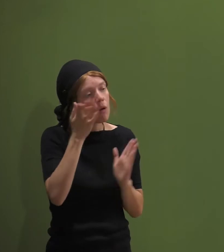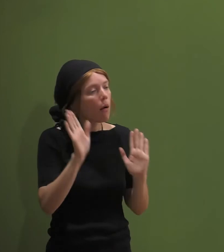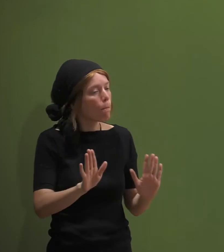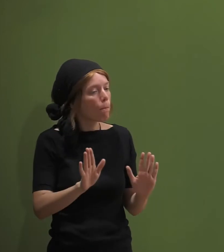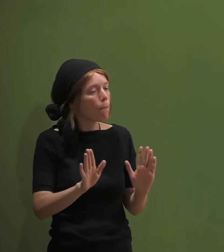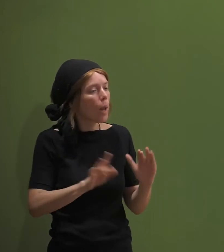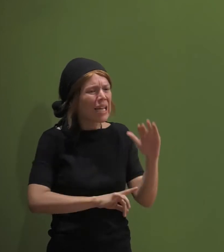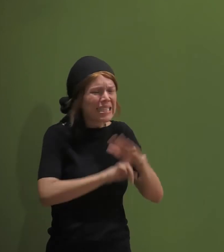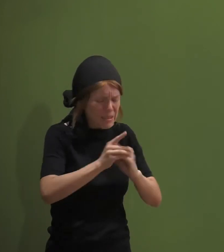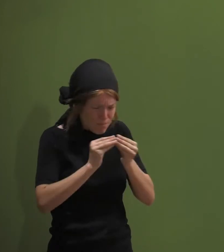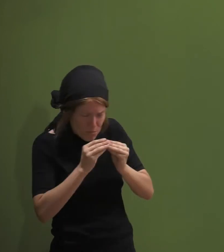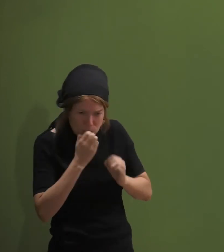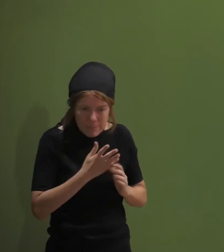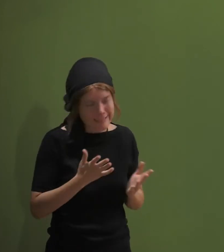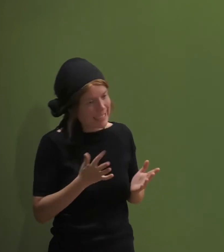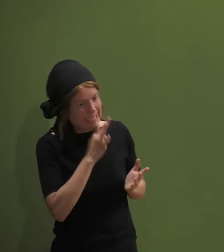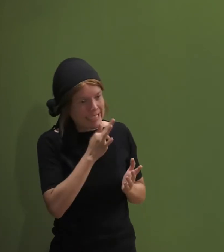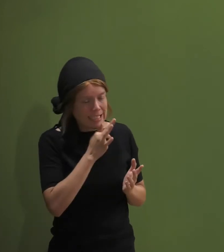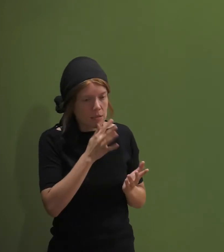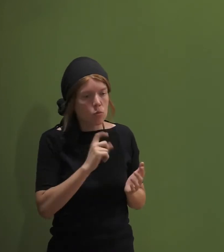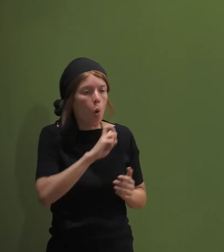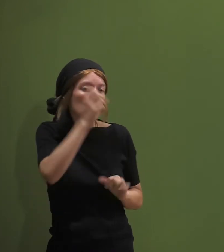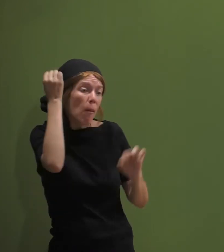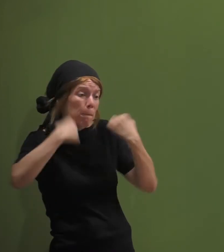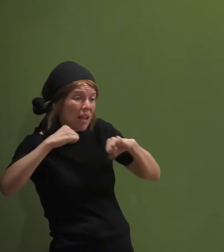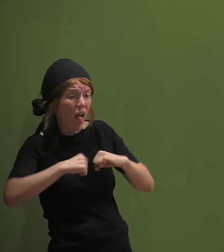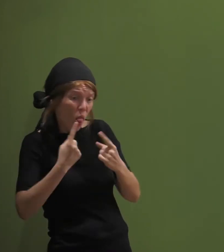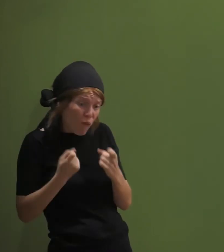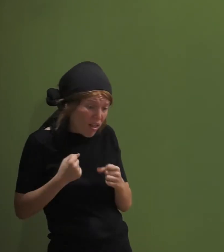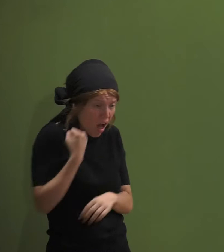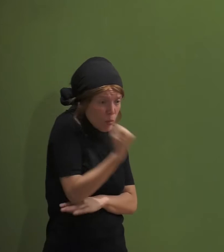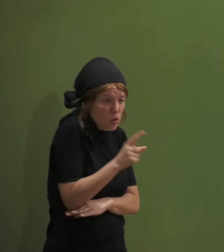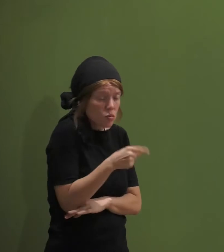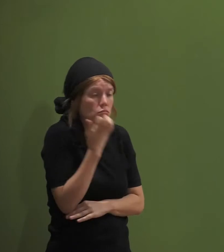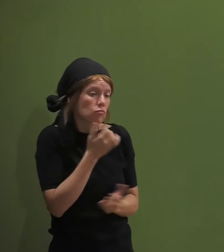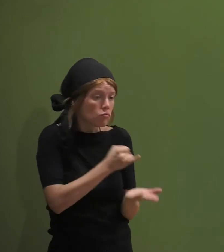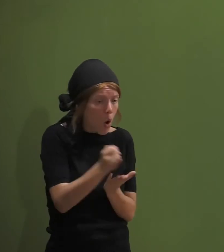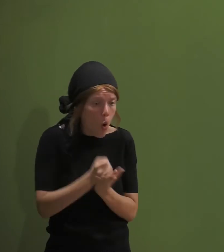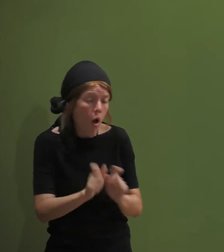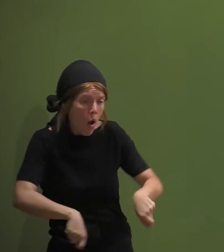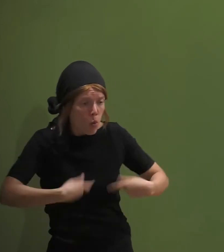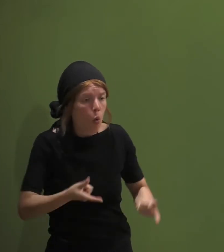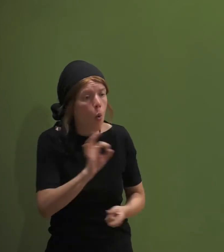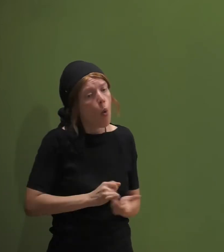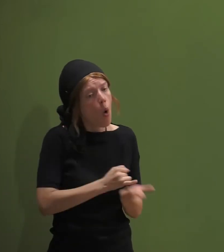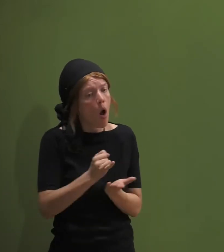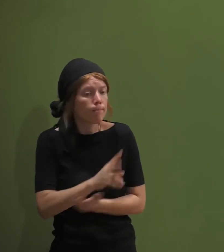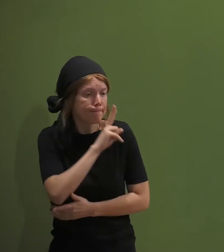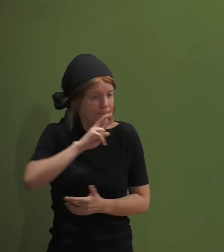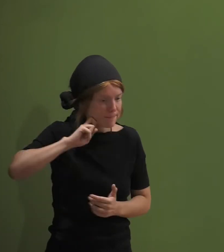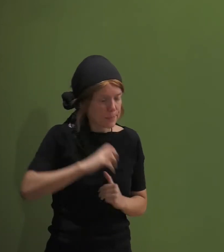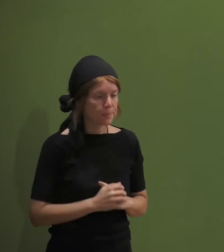está plenamente desarrollado, y tampoco está claro si difiere de otras prácticas existentes, como la agricultura ecológica o la agricultura de